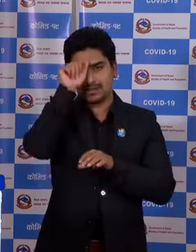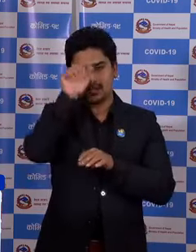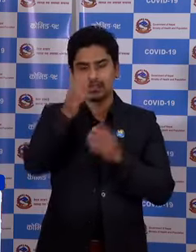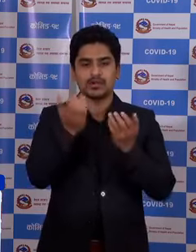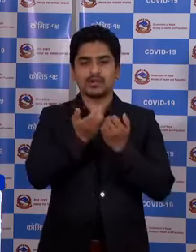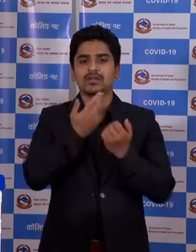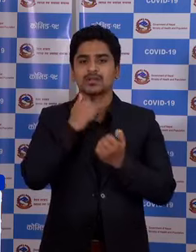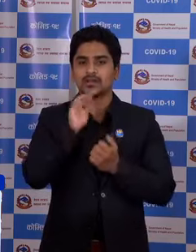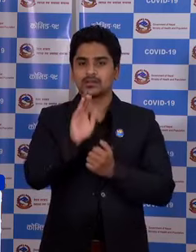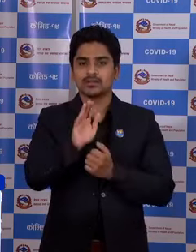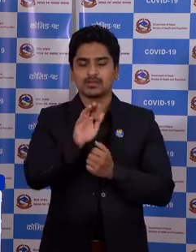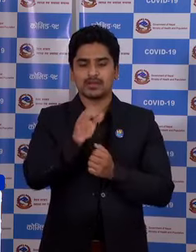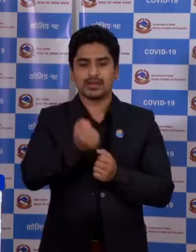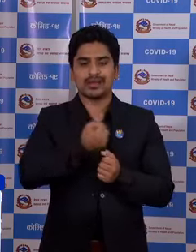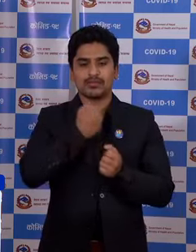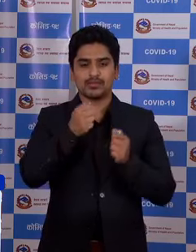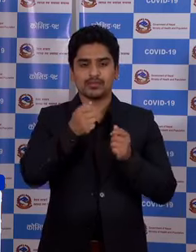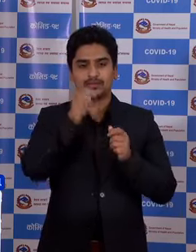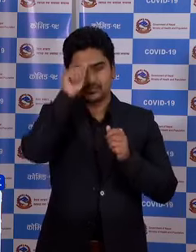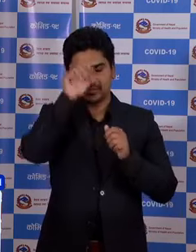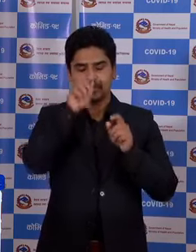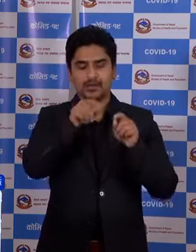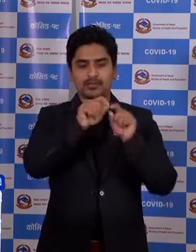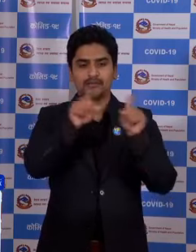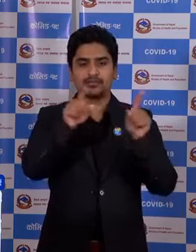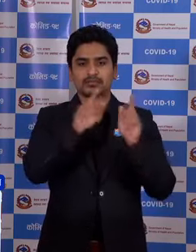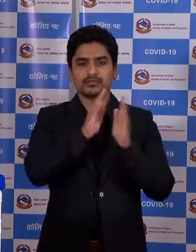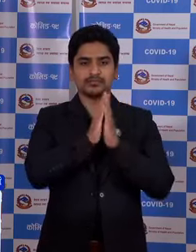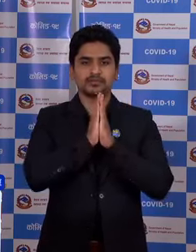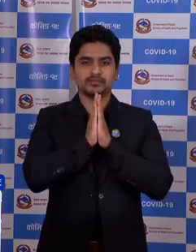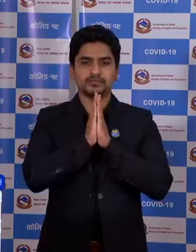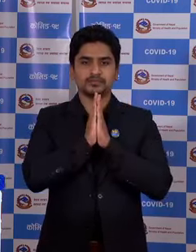जानकारी गराउँदै आफ्नो अपडेट यहीँ अन्त्य गर्छु। नमस्कार।